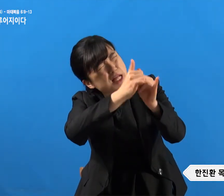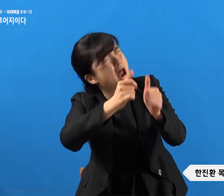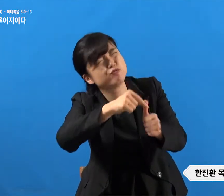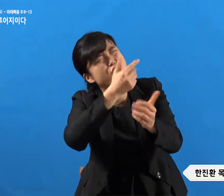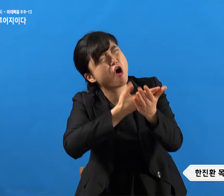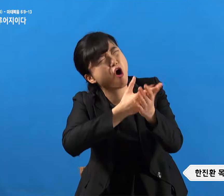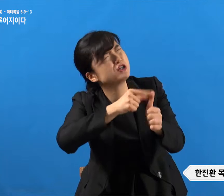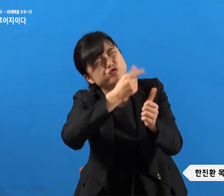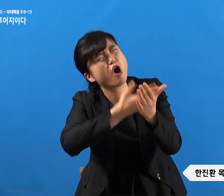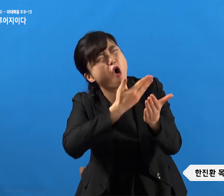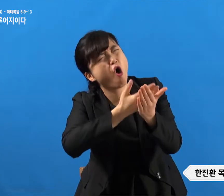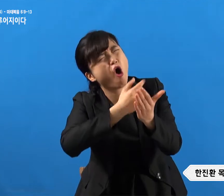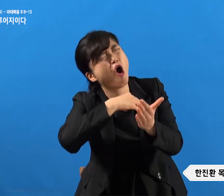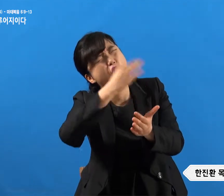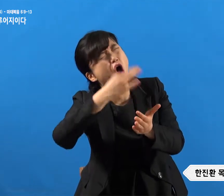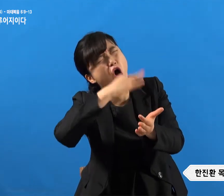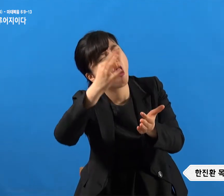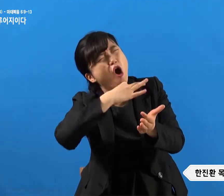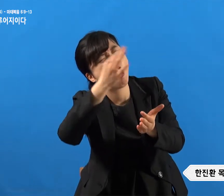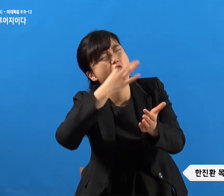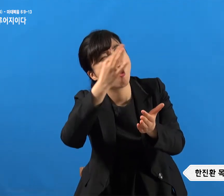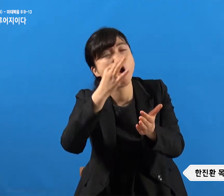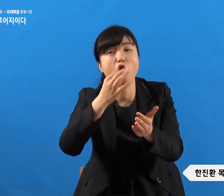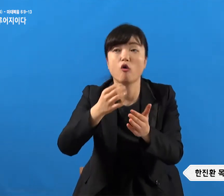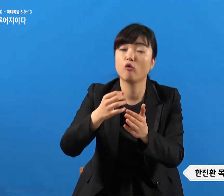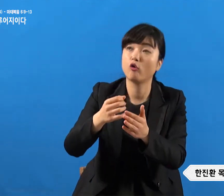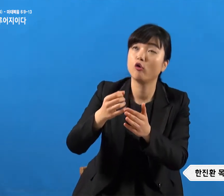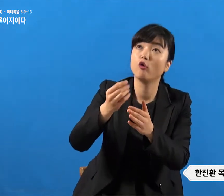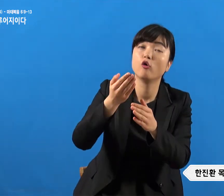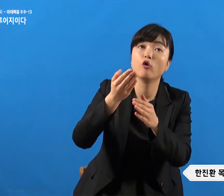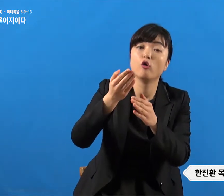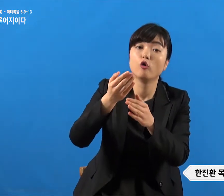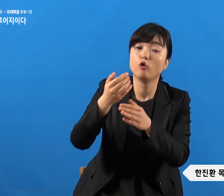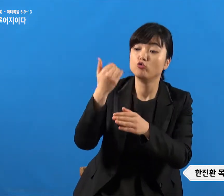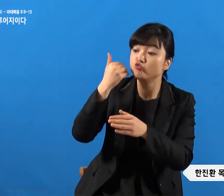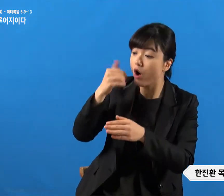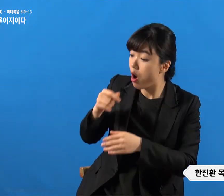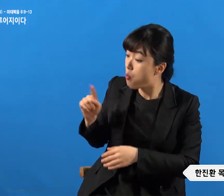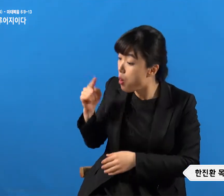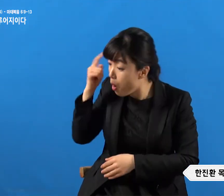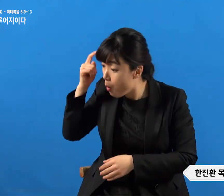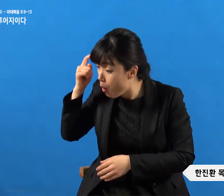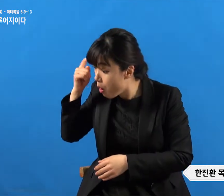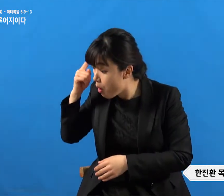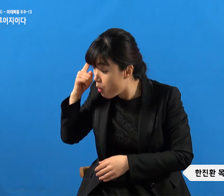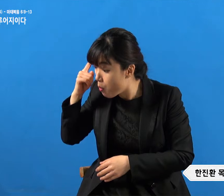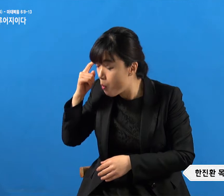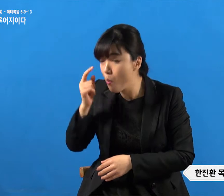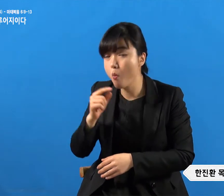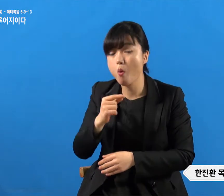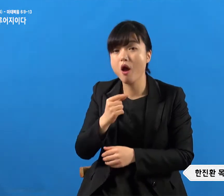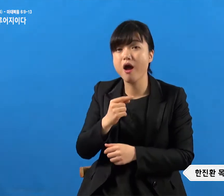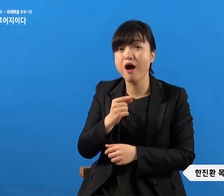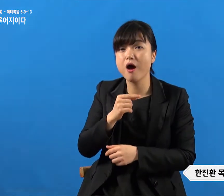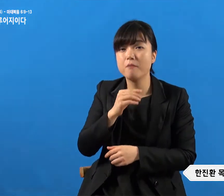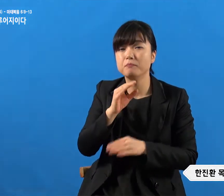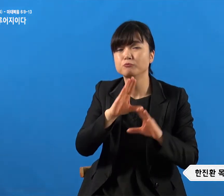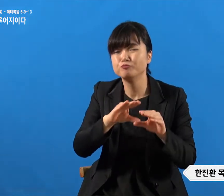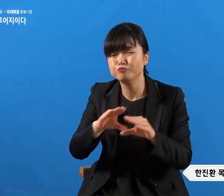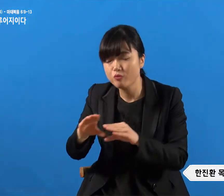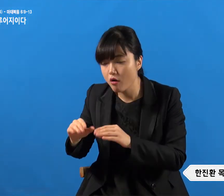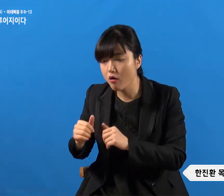사람 살리라고 고함을 치는데 위에서 뜻밖에도 그래 왜 그러느냐 인자한 음성이